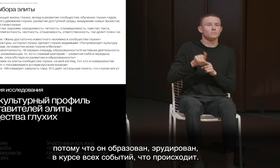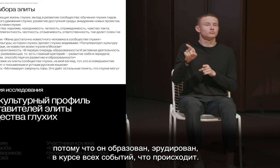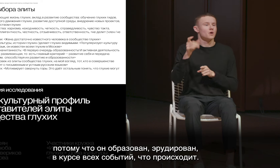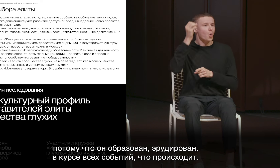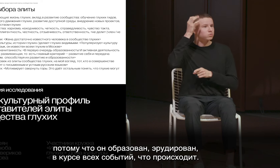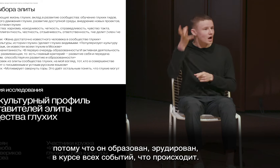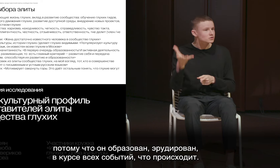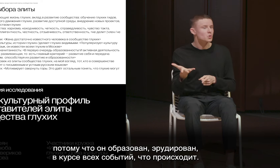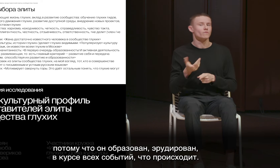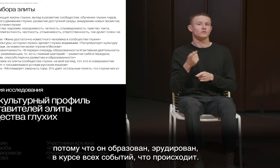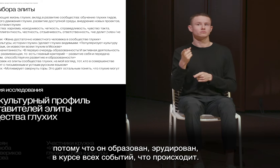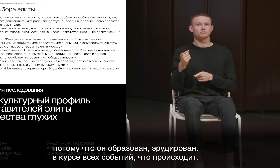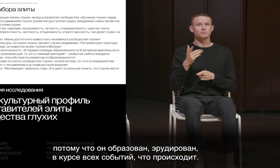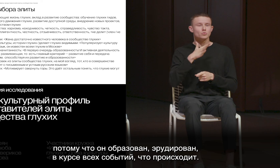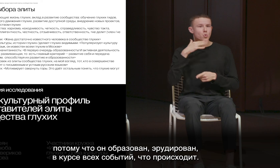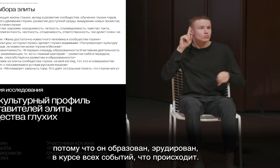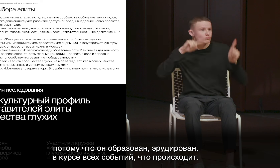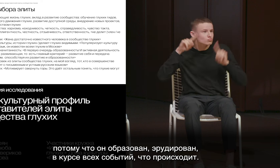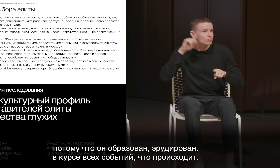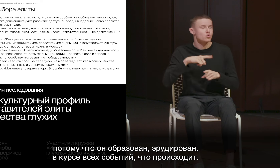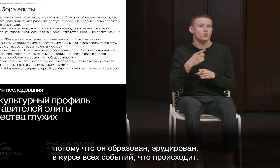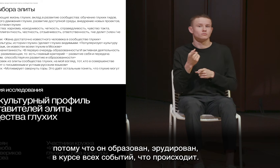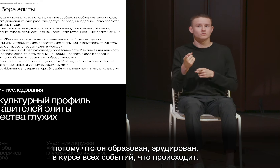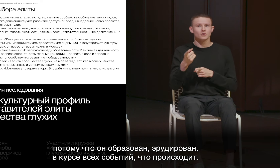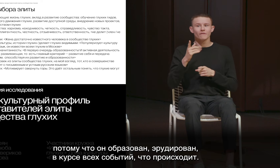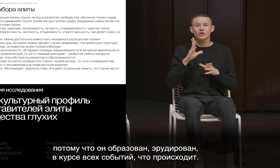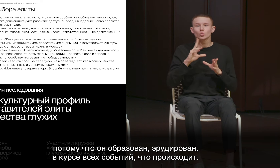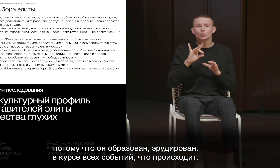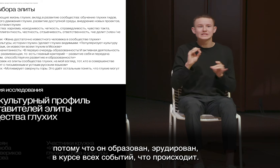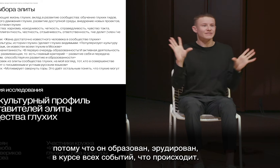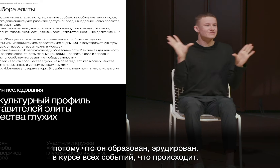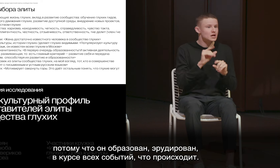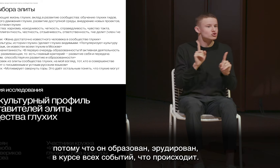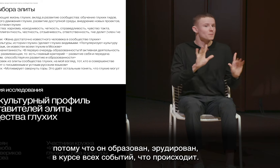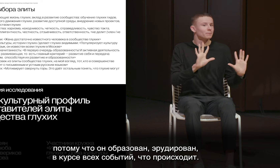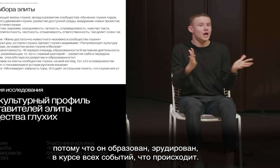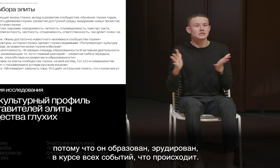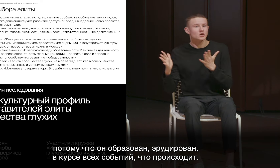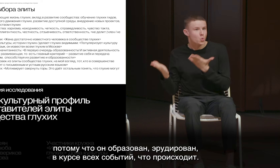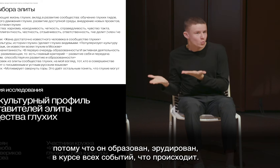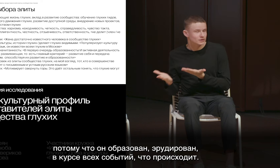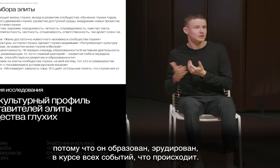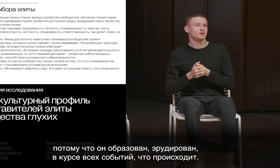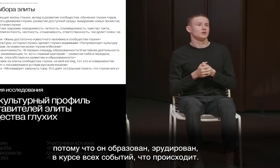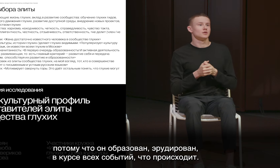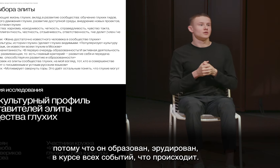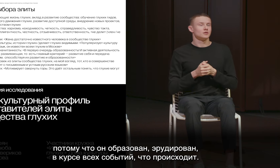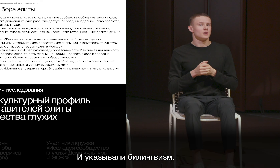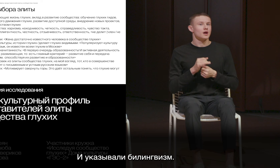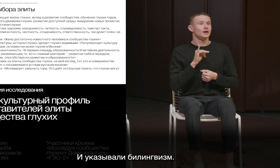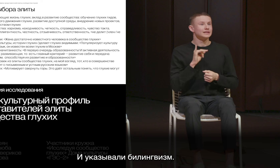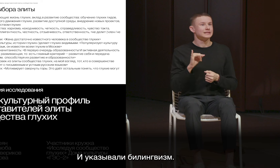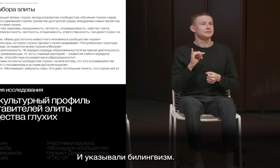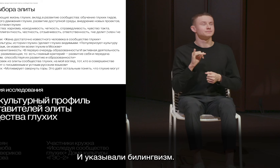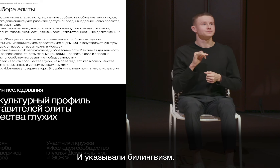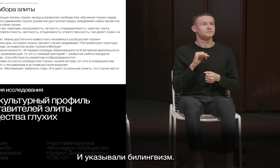том, что человека относили к элите по тем признакам, что он должен был очень быть образованным, эрудированным, быть в